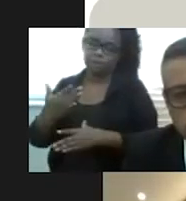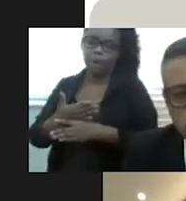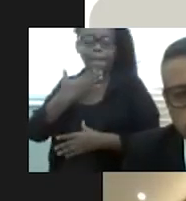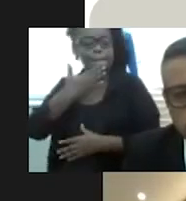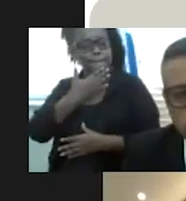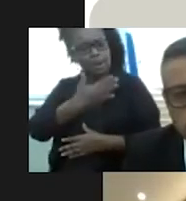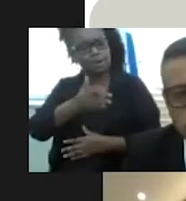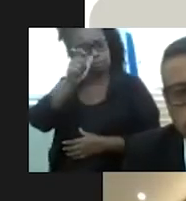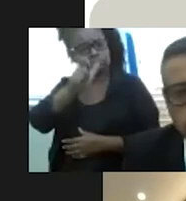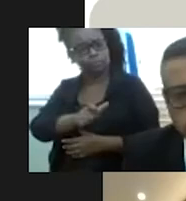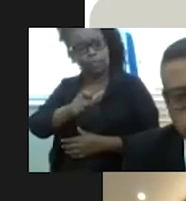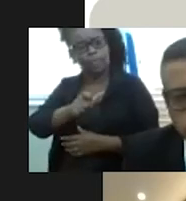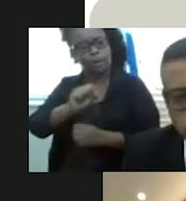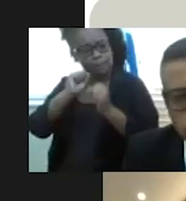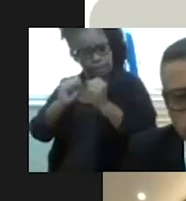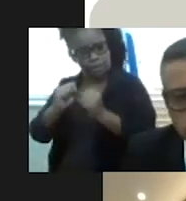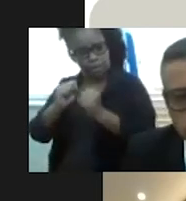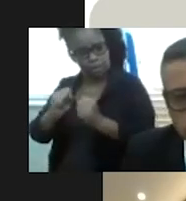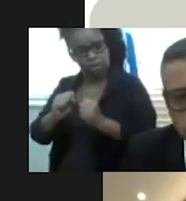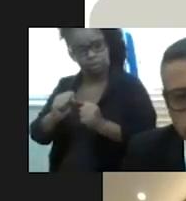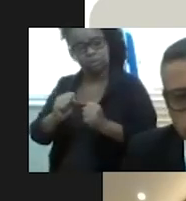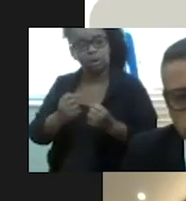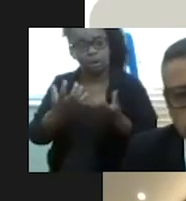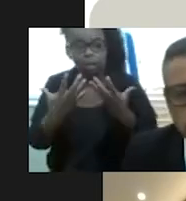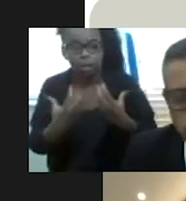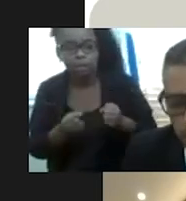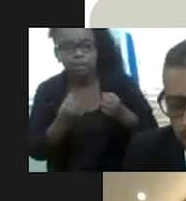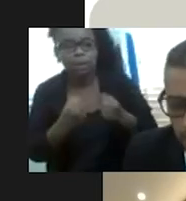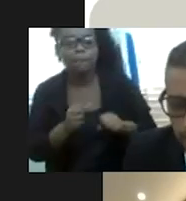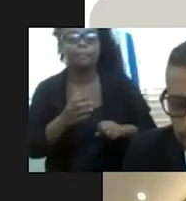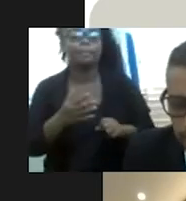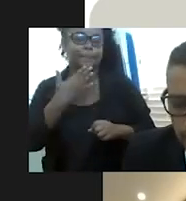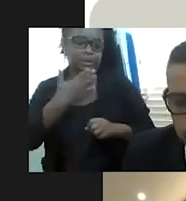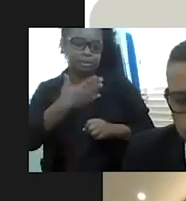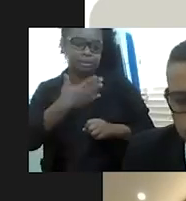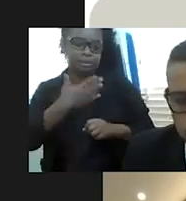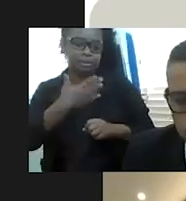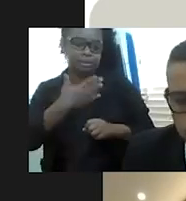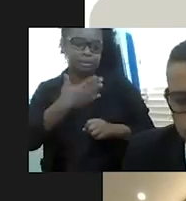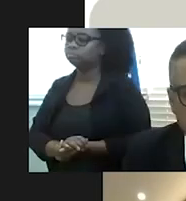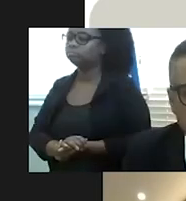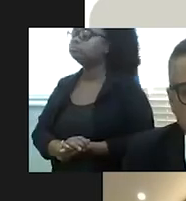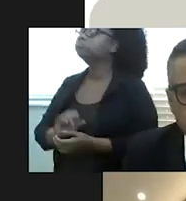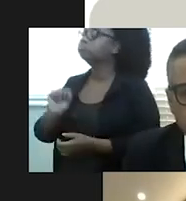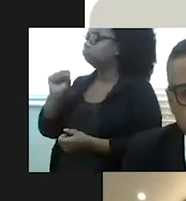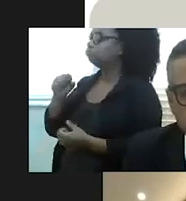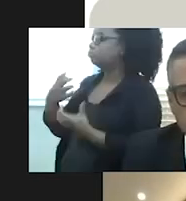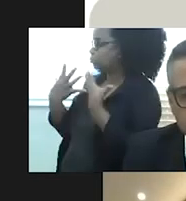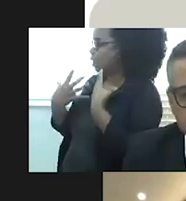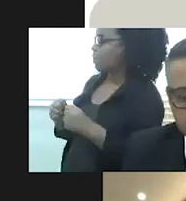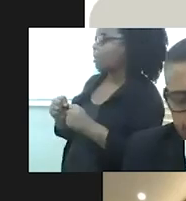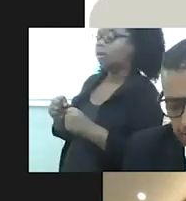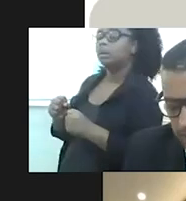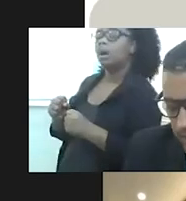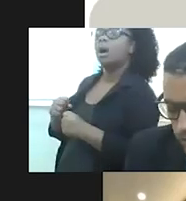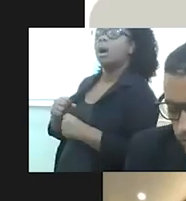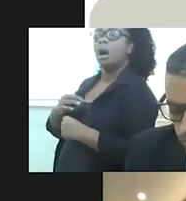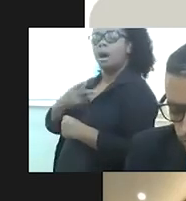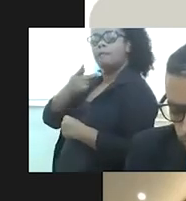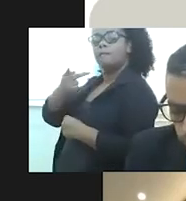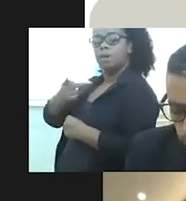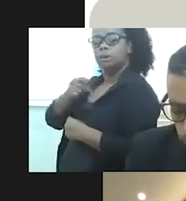Excelência que avalie esse pedido neste momento. Acatando a proposição do nobre vereador,